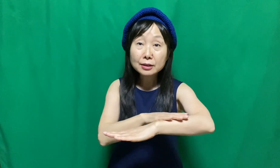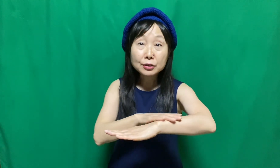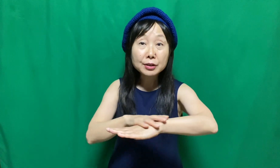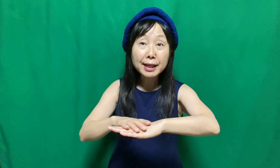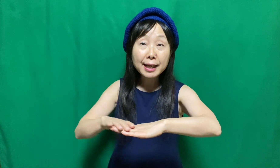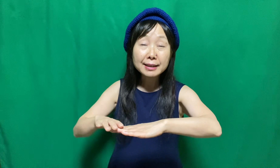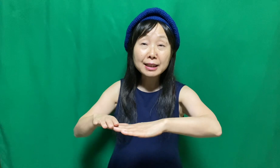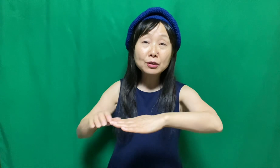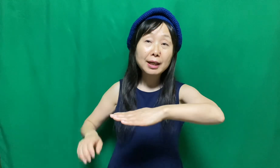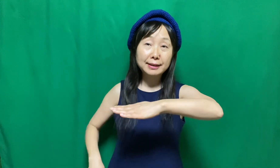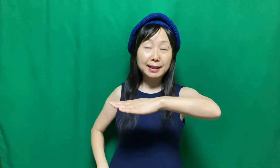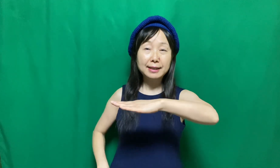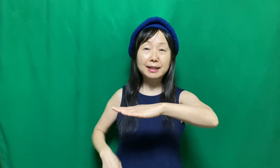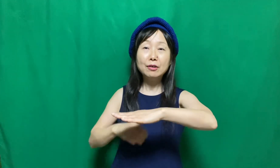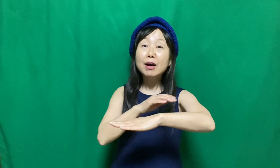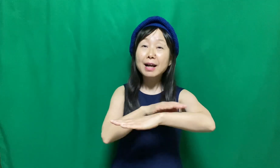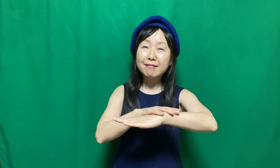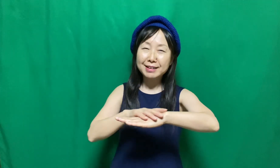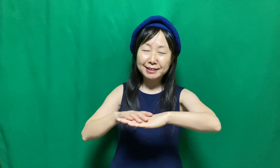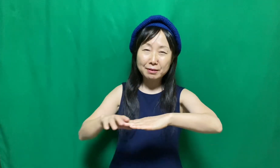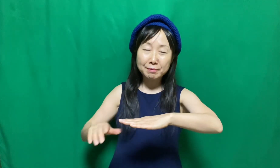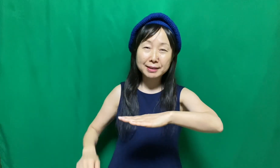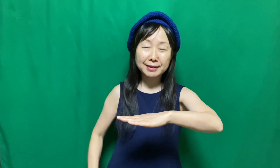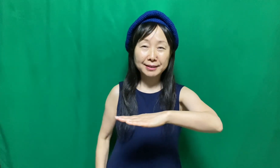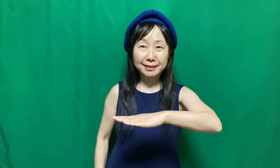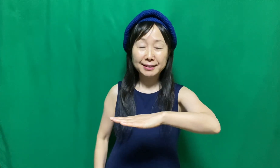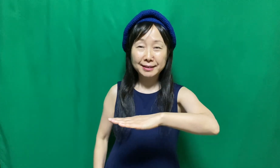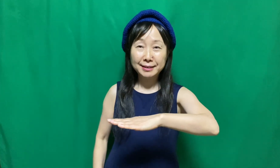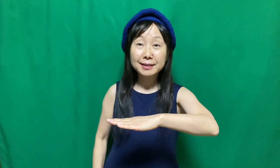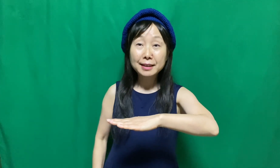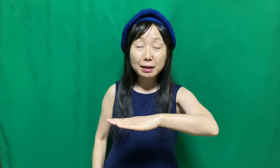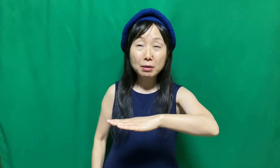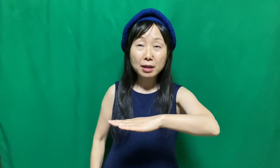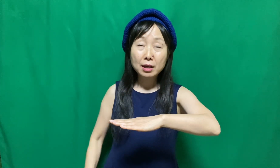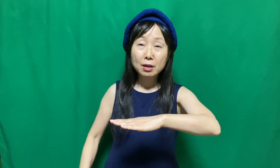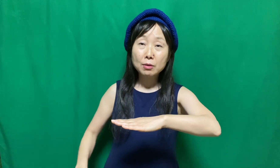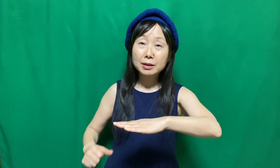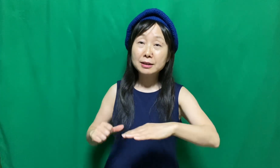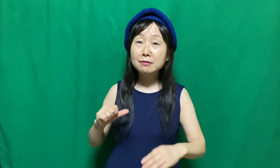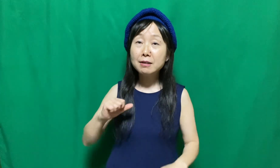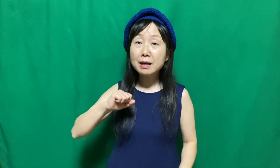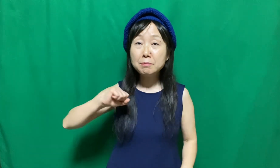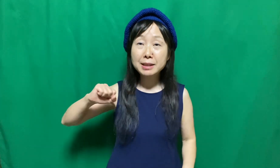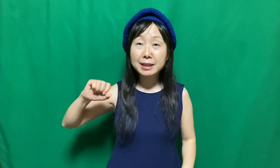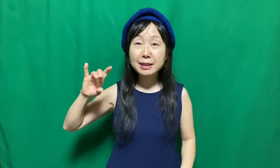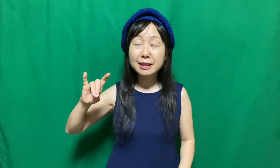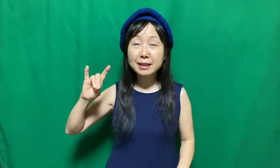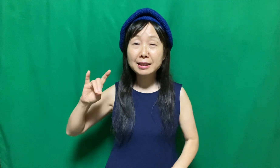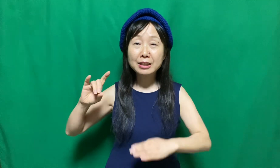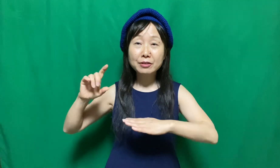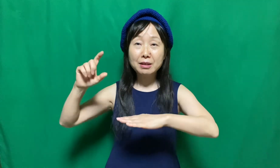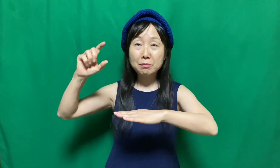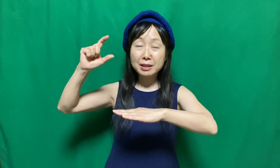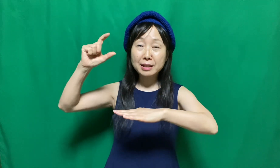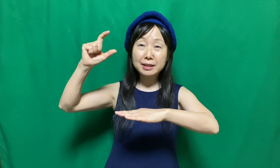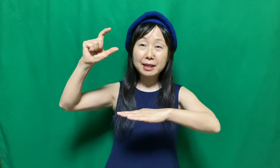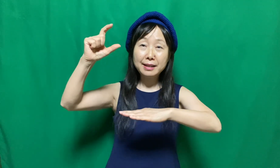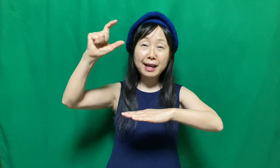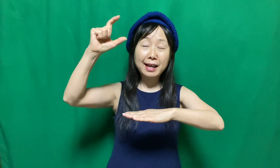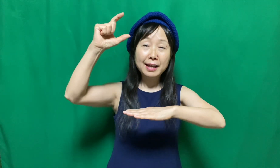水平線とか地平線を表しています。で、私は右利きなので右手で